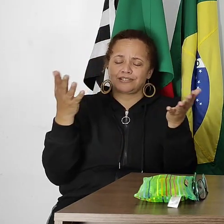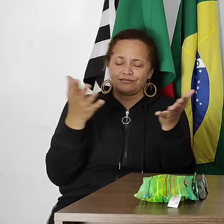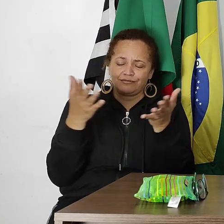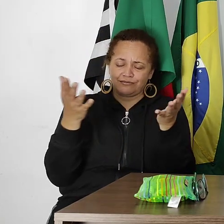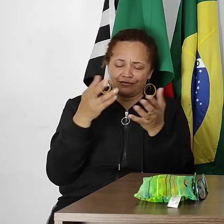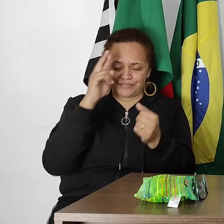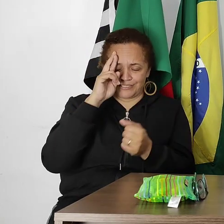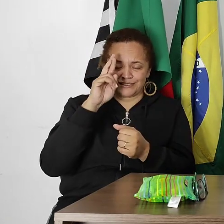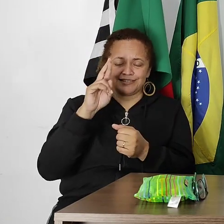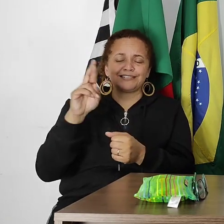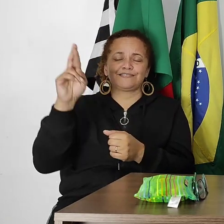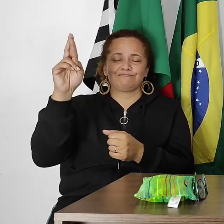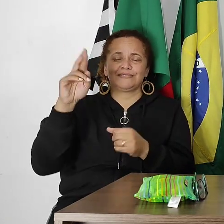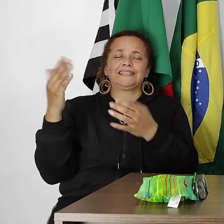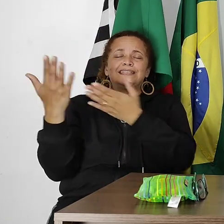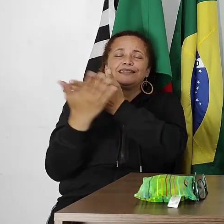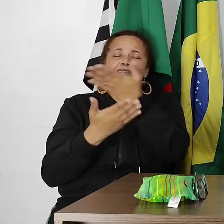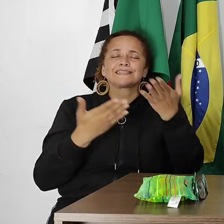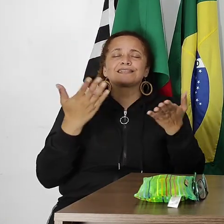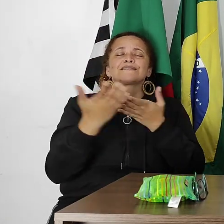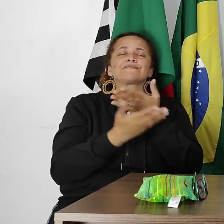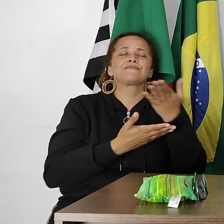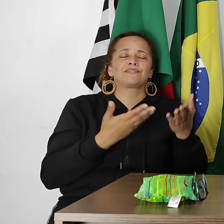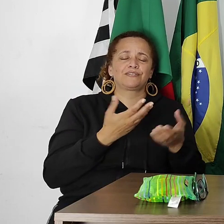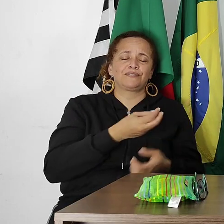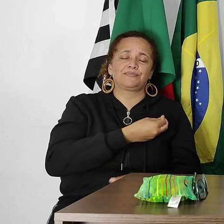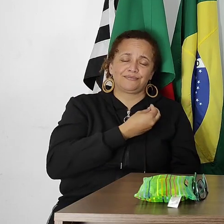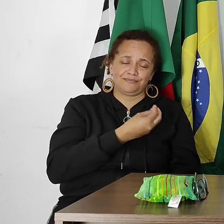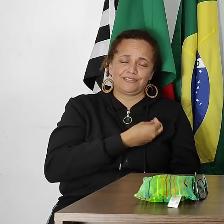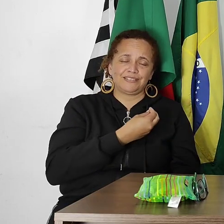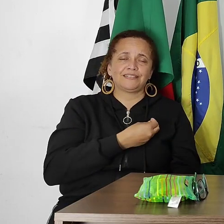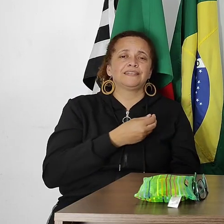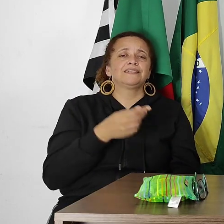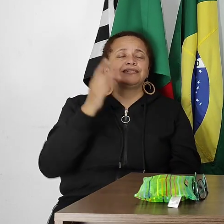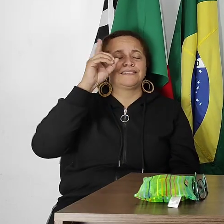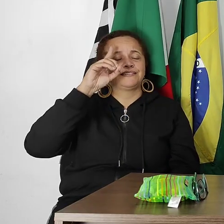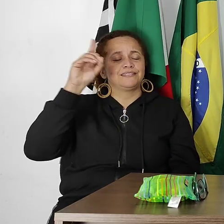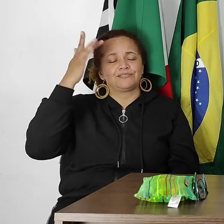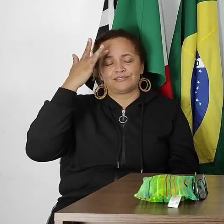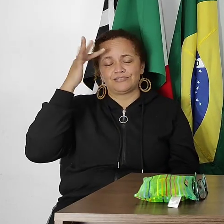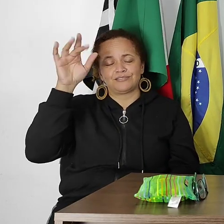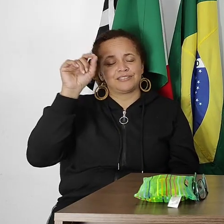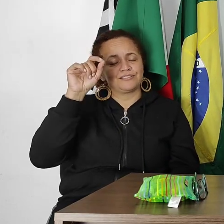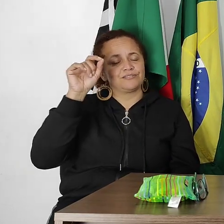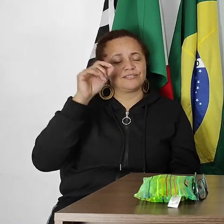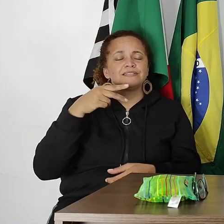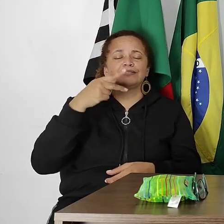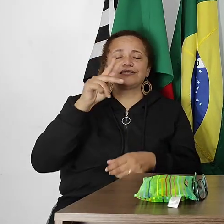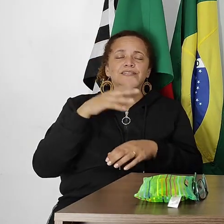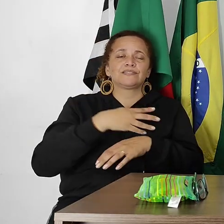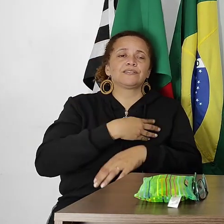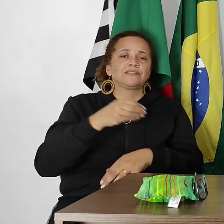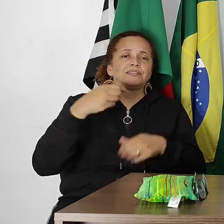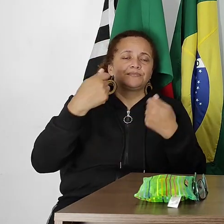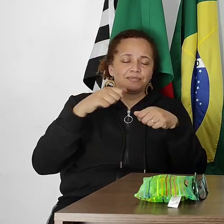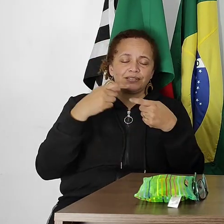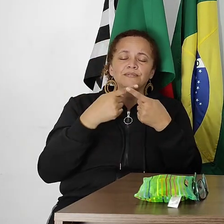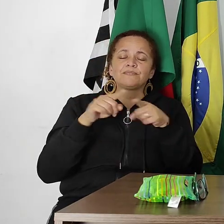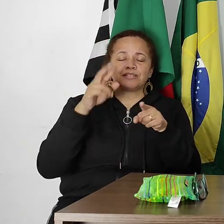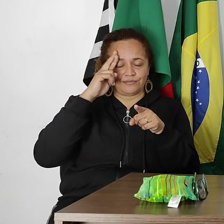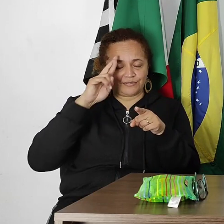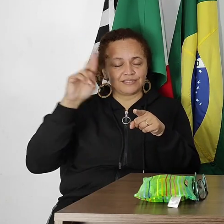com providências, Pai, em nome de Jesus, eu não sei o que os Teus filhos precisam, mas o Senhor sabe, Pai. Em nome de Jesus, o